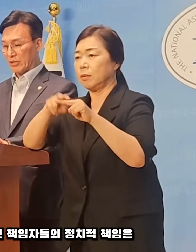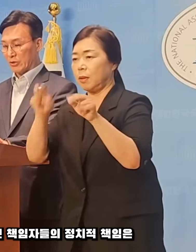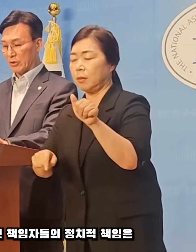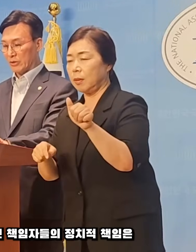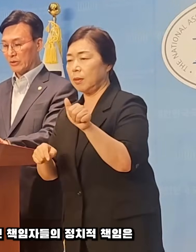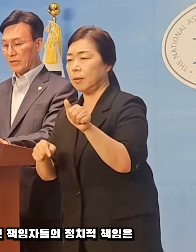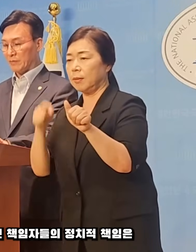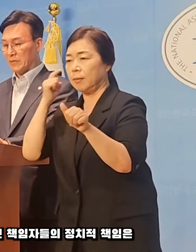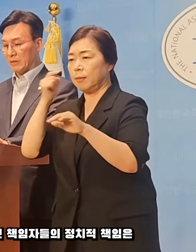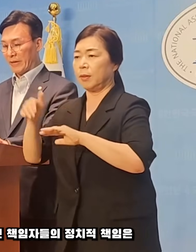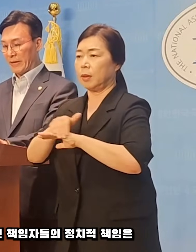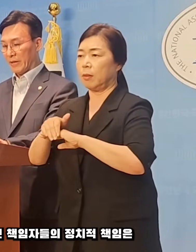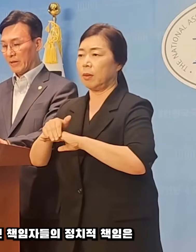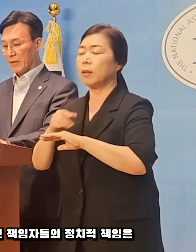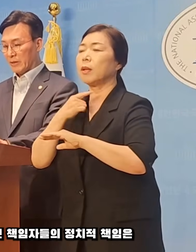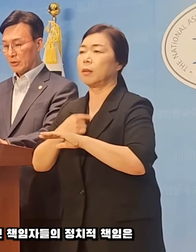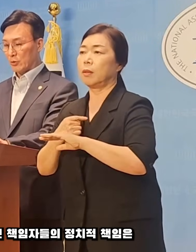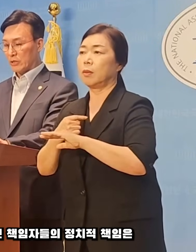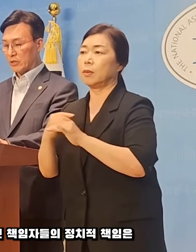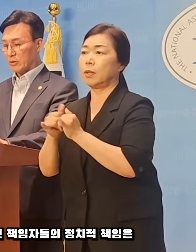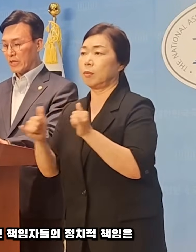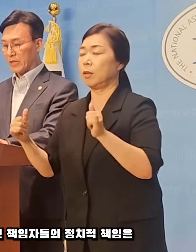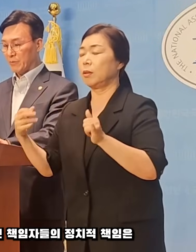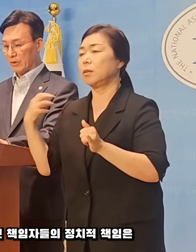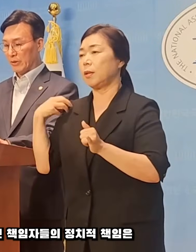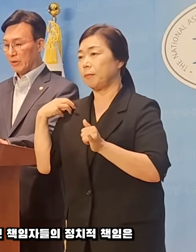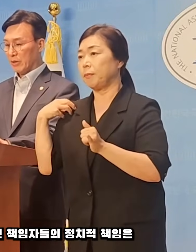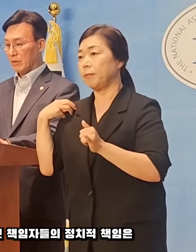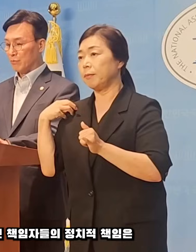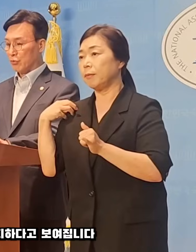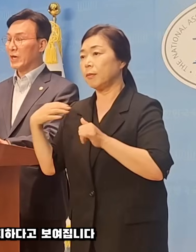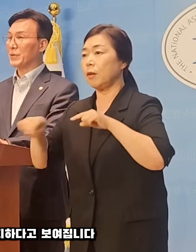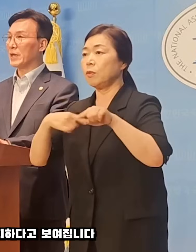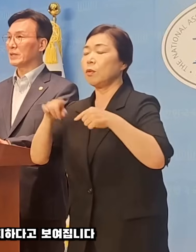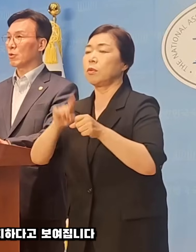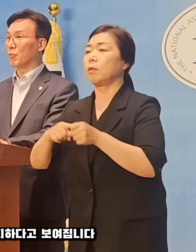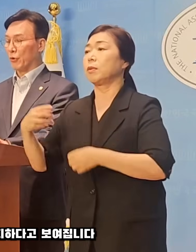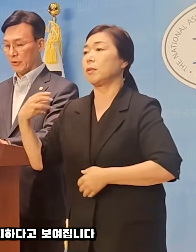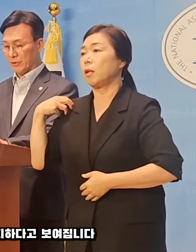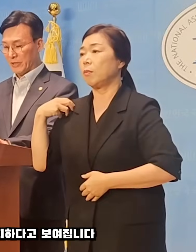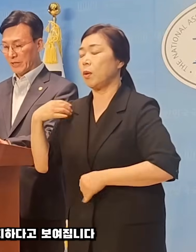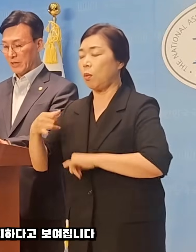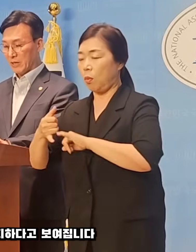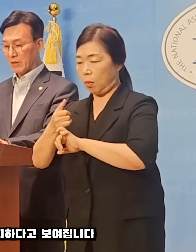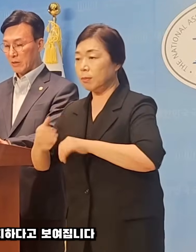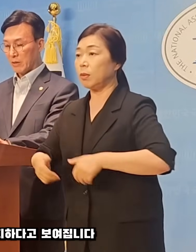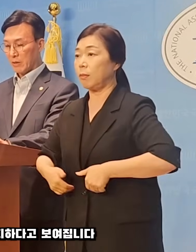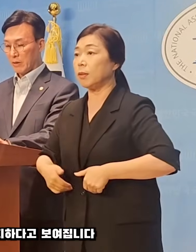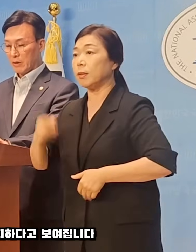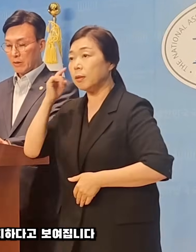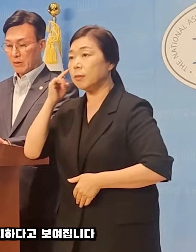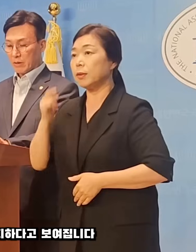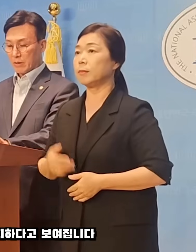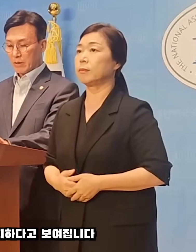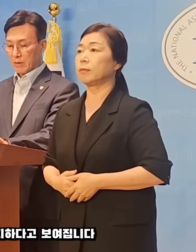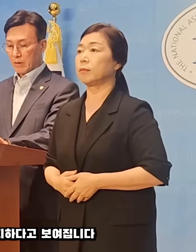의도를 가졌던 책임자들의 정치적 책임은 불가피하다고 보여집니다.